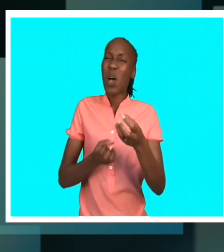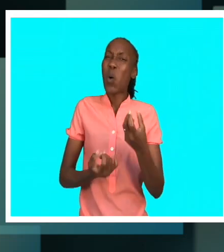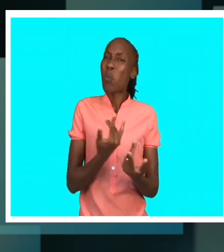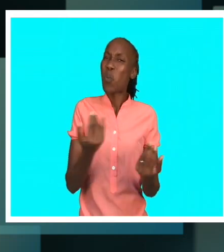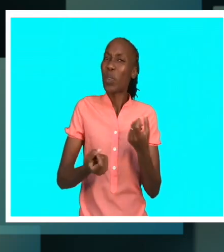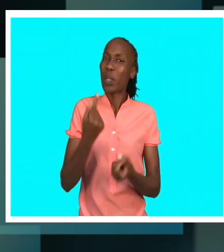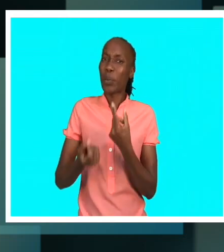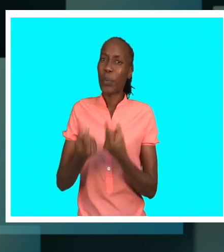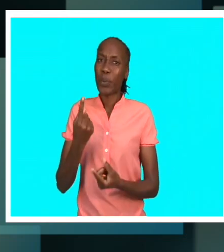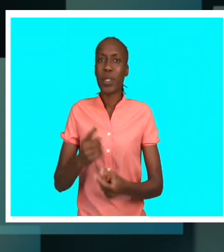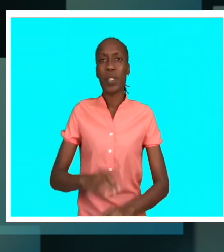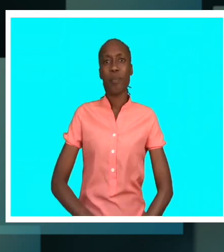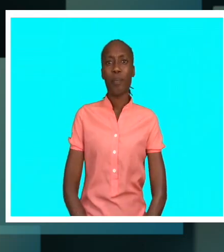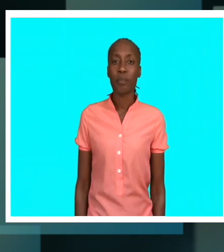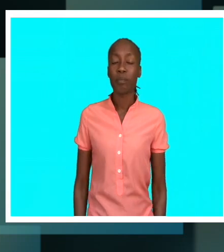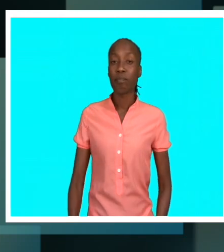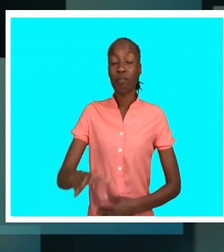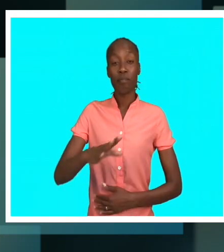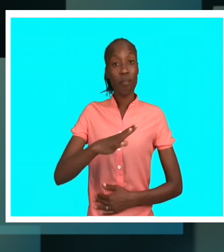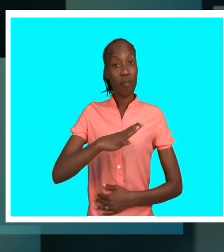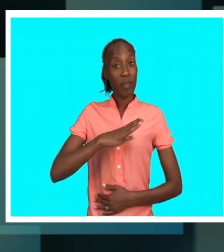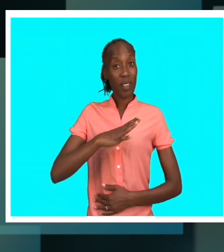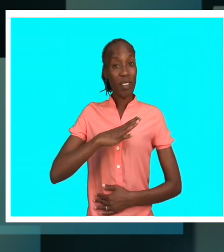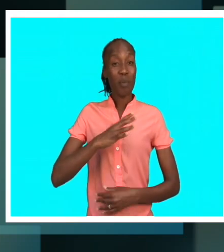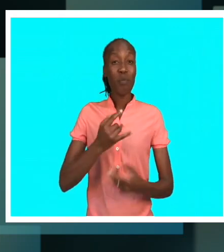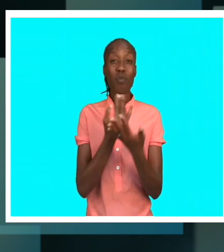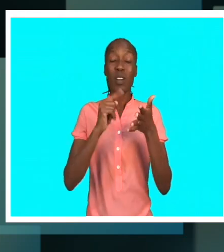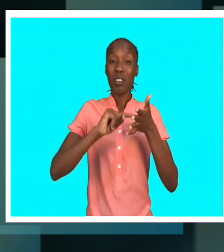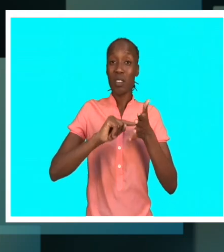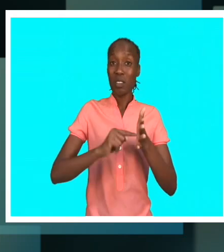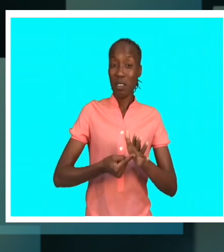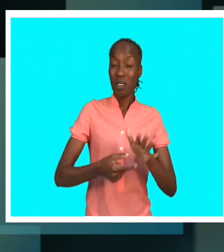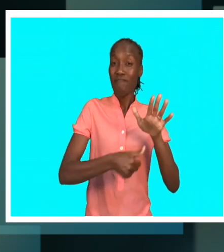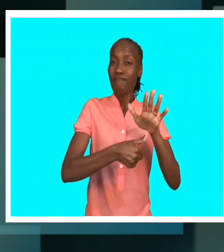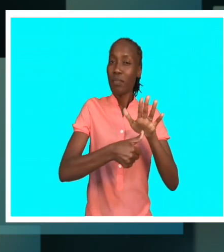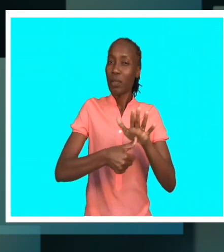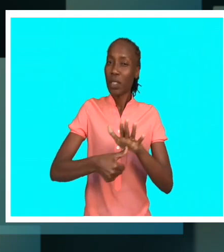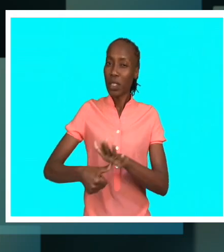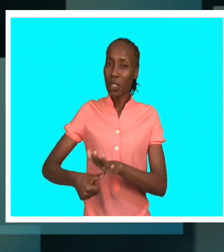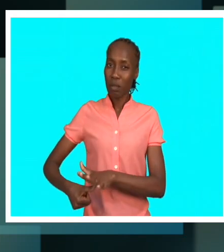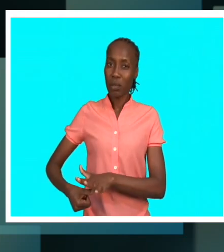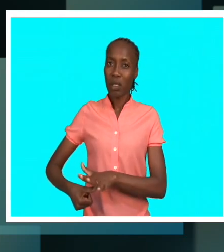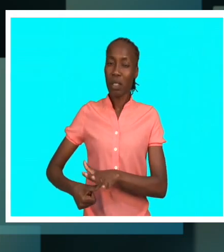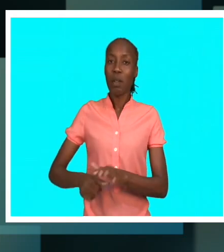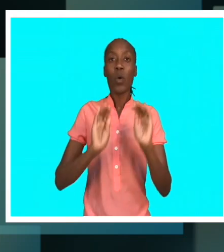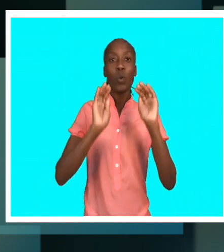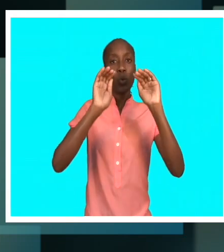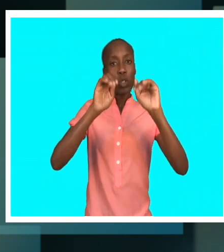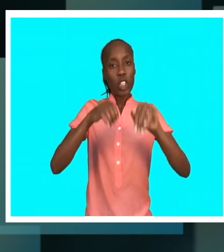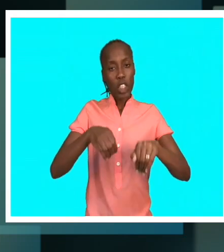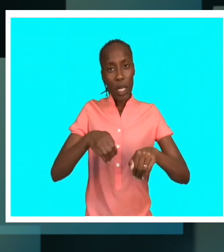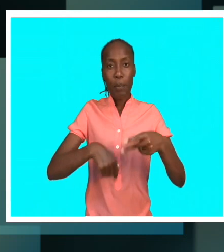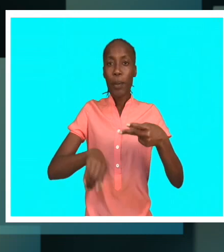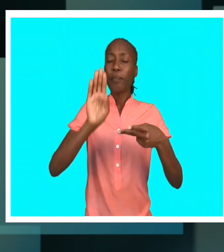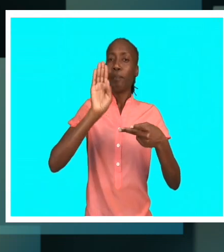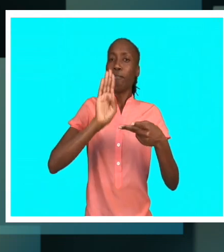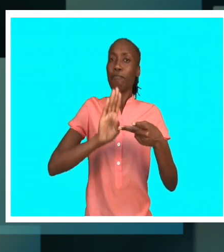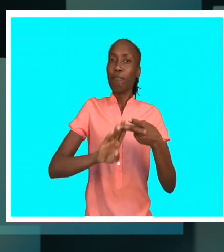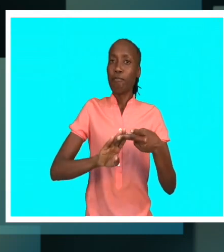chapas, falam cada coisa. Temos tido muitas vezes a discriminação nos chapas,